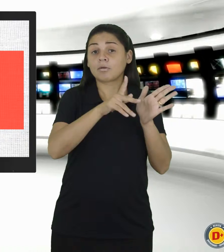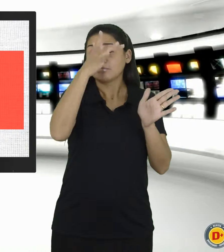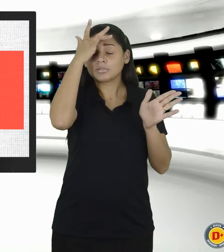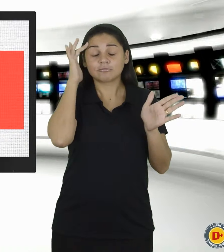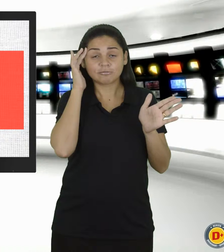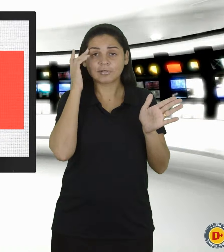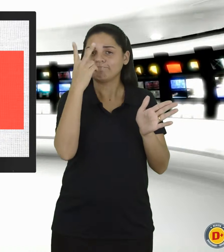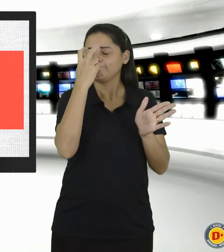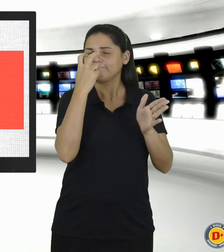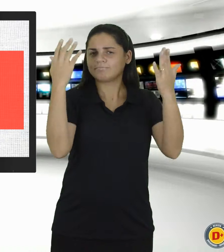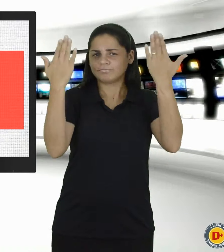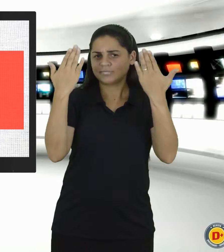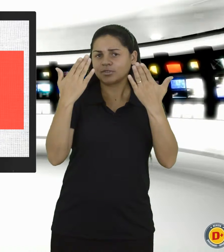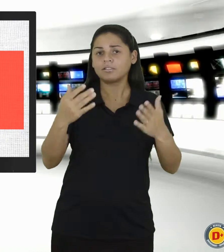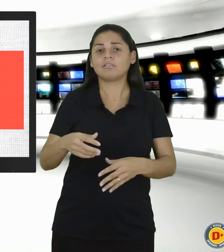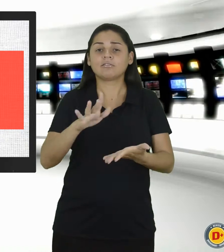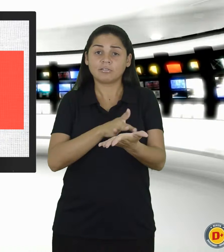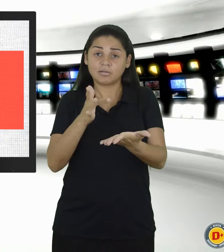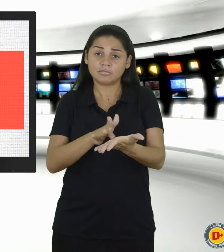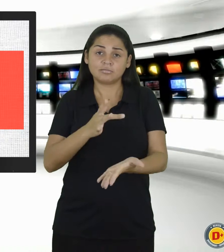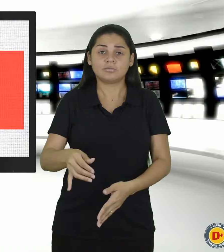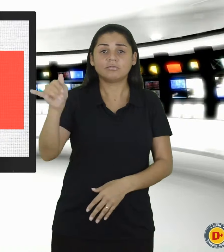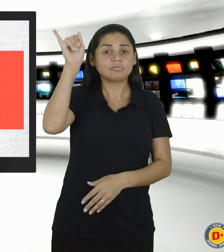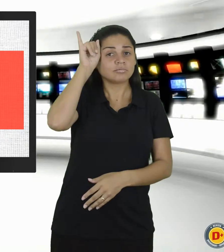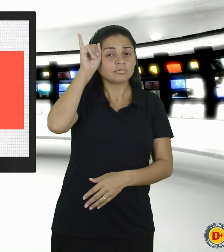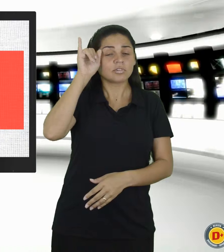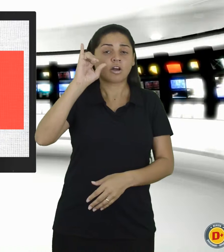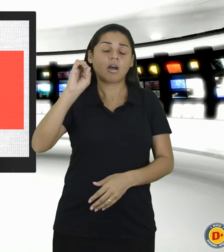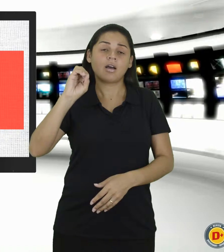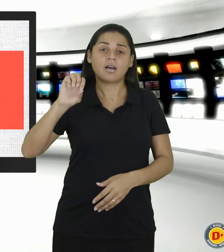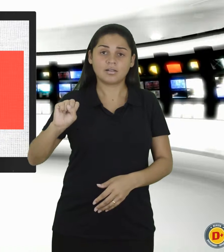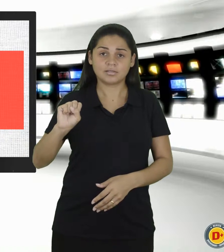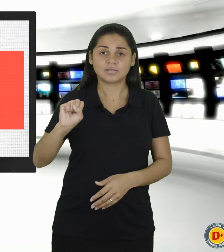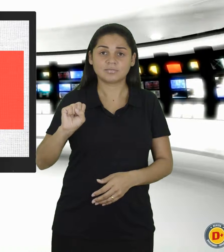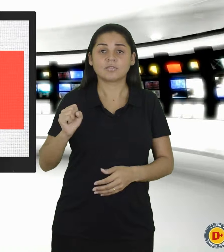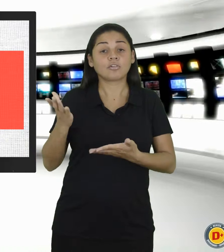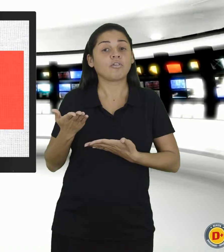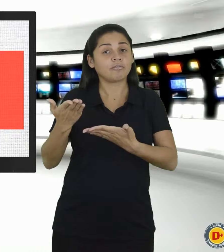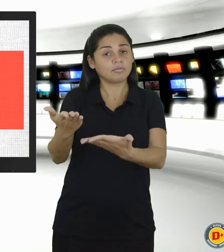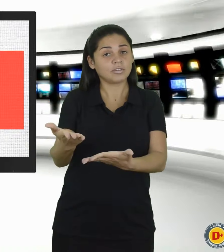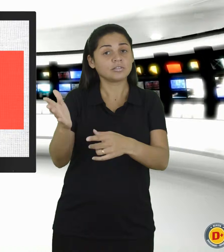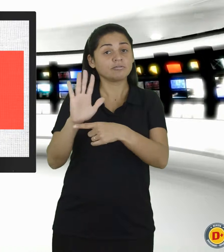deficiência visual em tablets, Android e iOS, que proporcionam acesso a filmes com audiodescrição em tempo